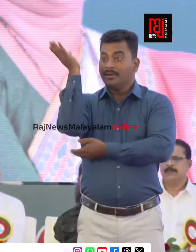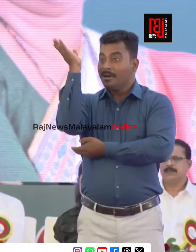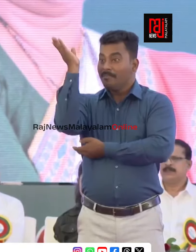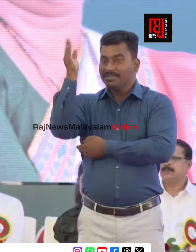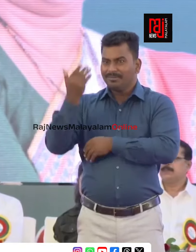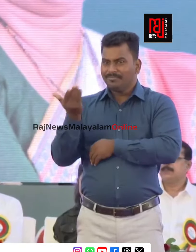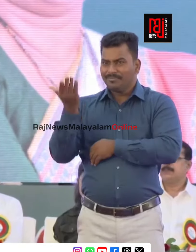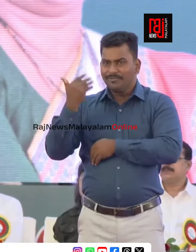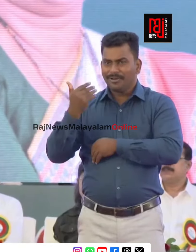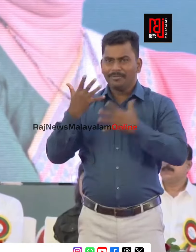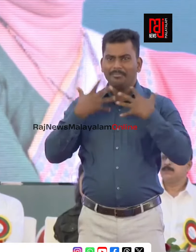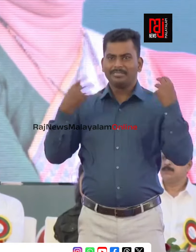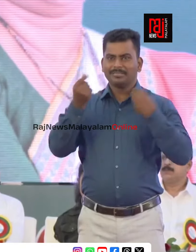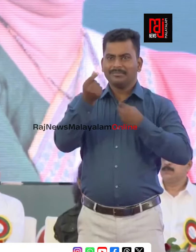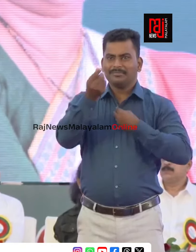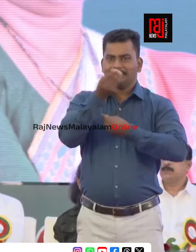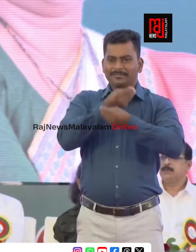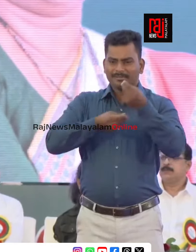ഭിന്നശേഷിക്കാരുടെ മുഖ്യധാരയിലേക്ക്